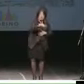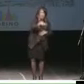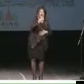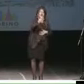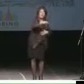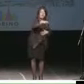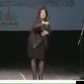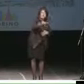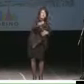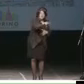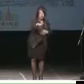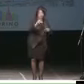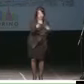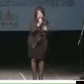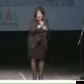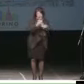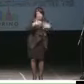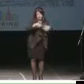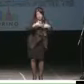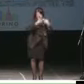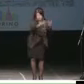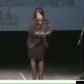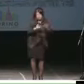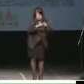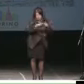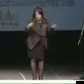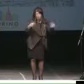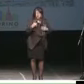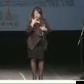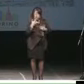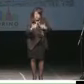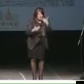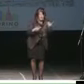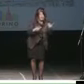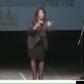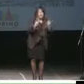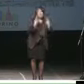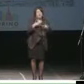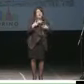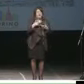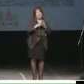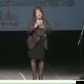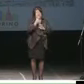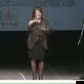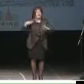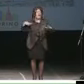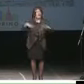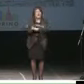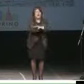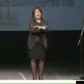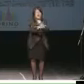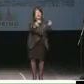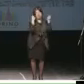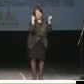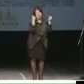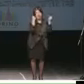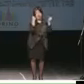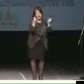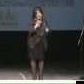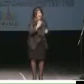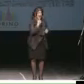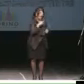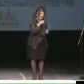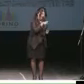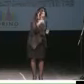questo e quindi abbiamo abbiamo sicuramente fatto un gol importante per riferito a Maurizia